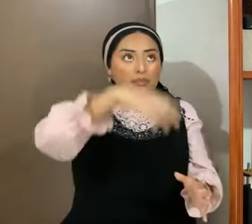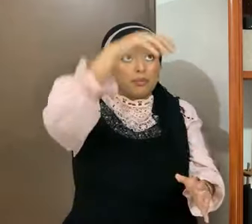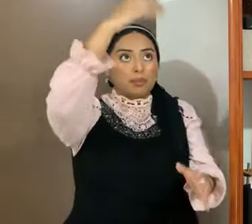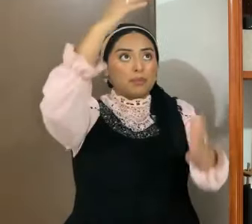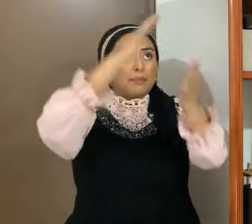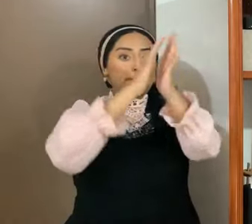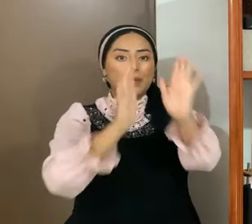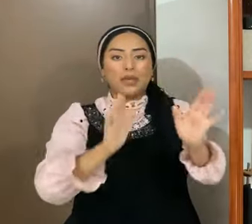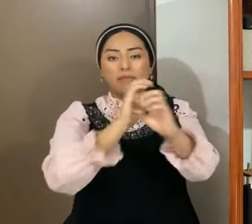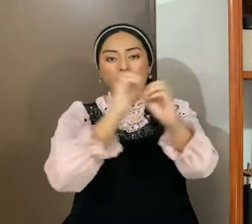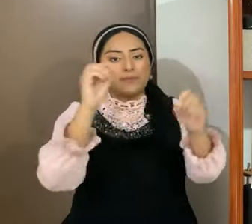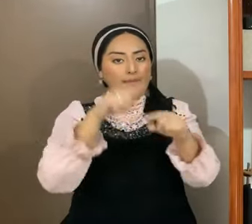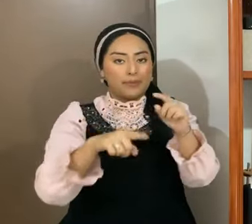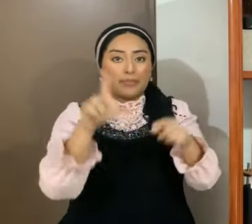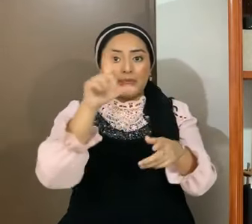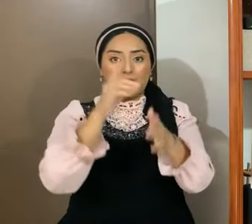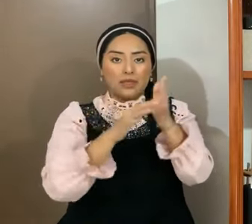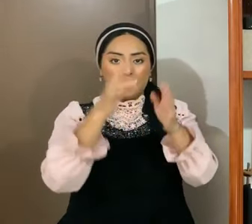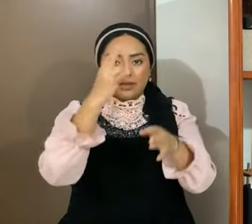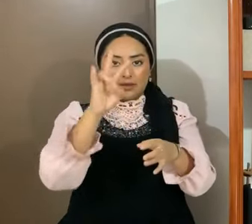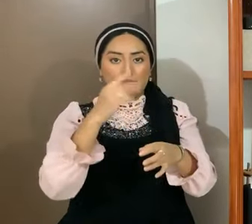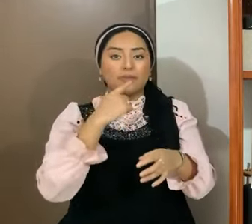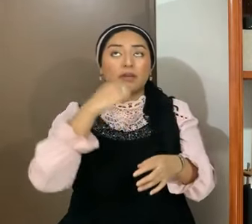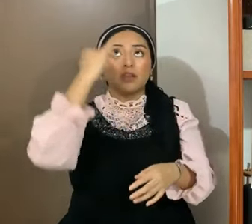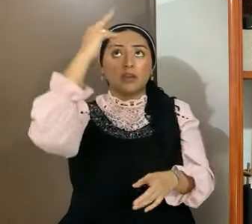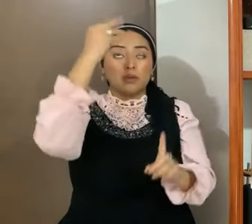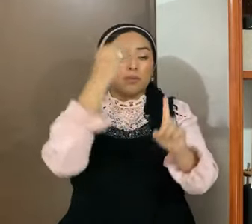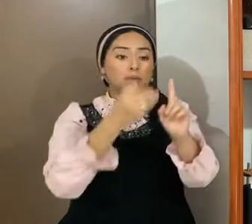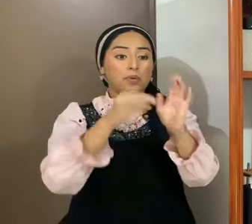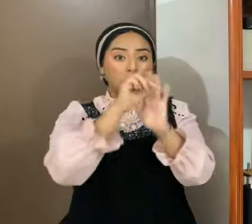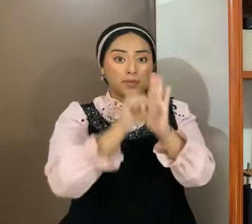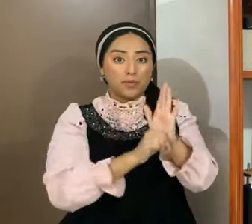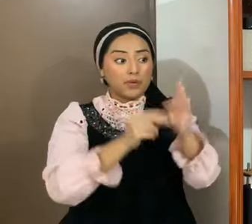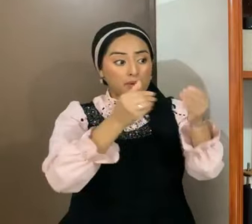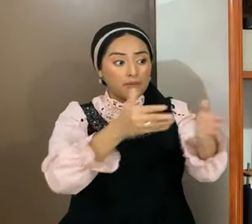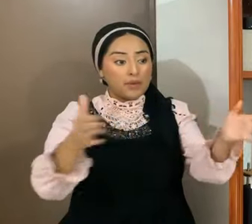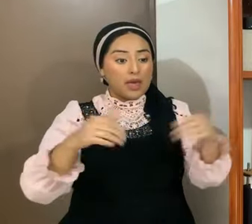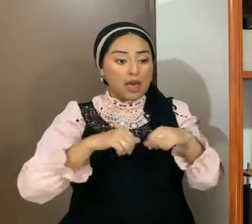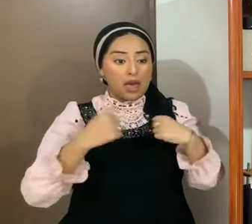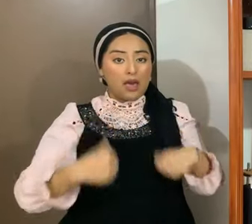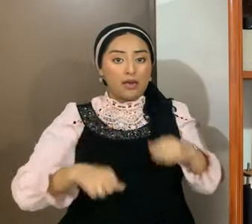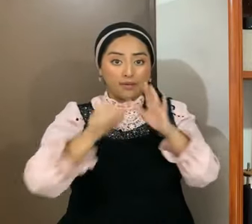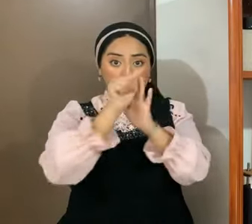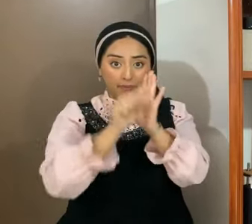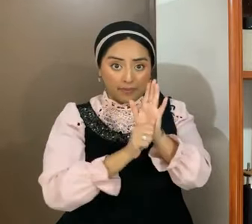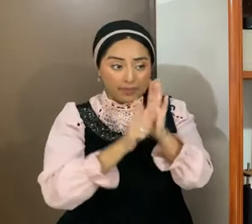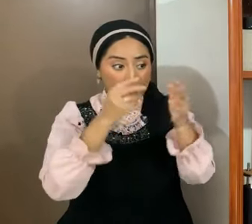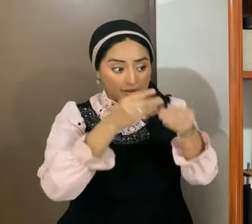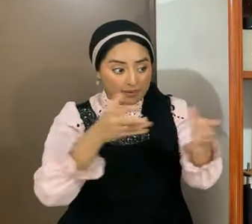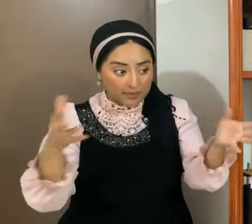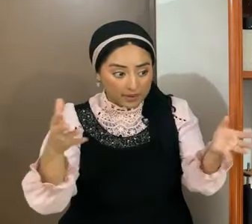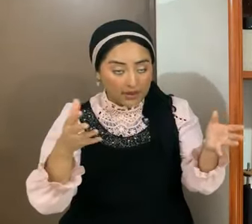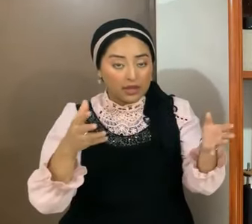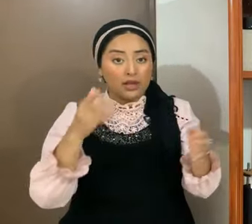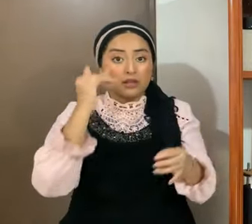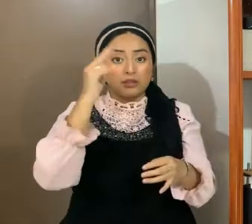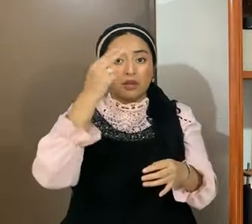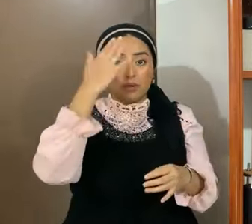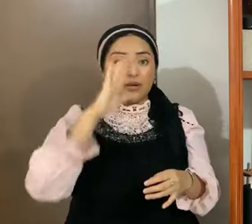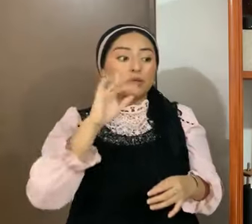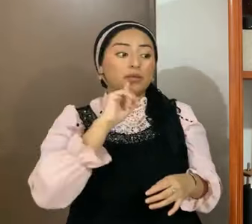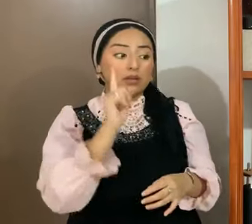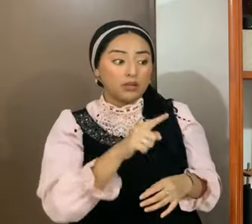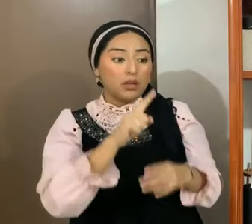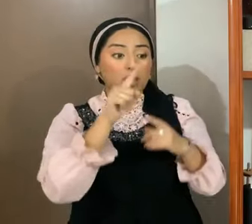Levítico 17, ya lo tienen. Habló Yahweh a Moisés diciendo: habla a Aarón y a sus hijos y a todos los hijos de Israel y diles: esto es lo que ha mandado